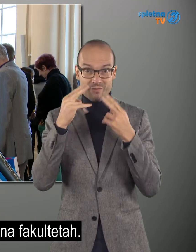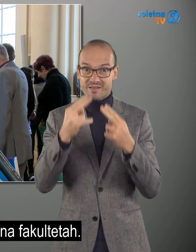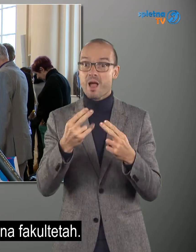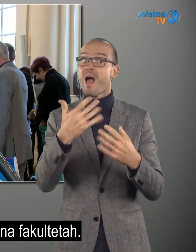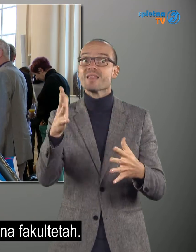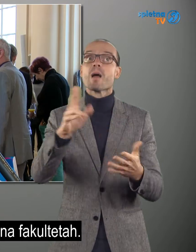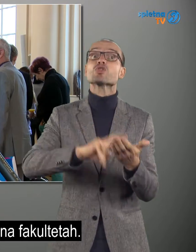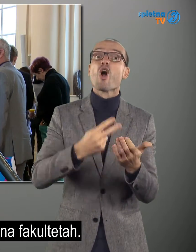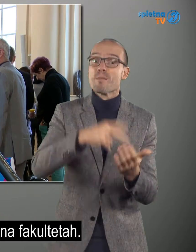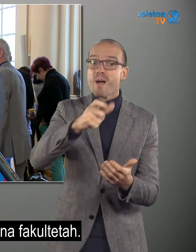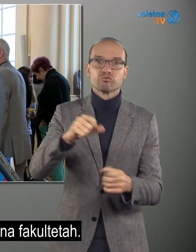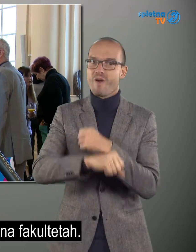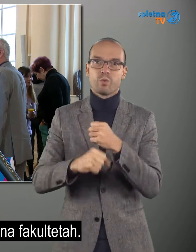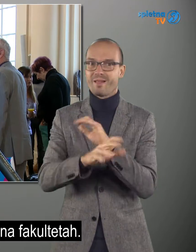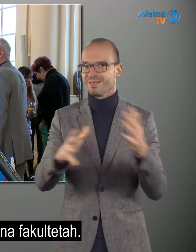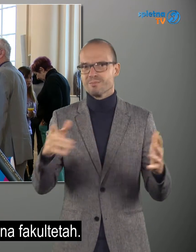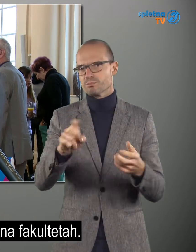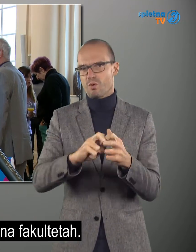tolmačev na fakultetah.